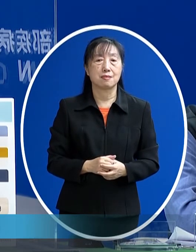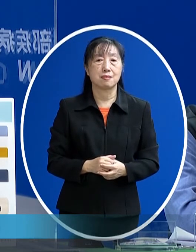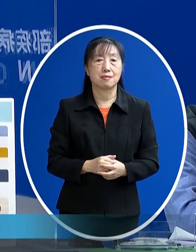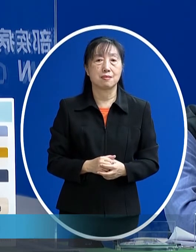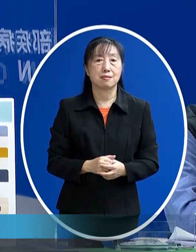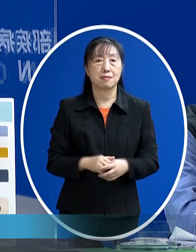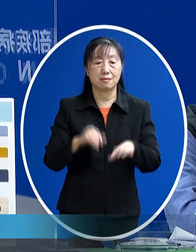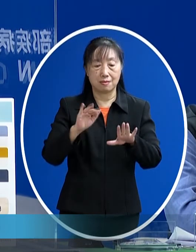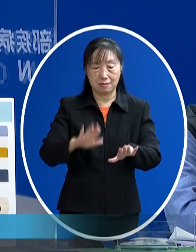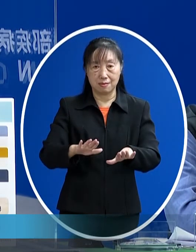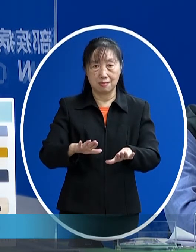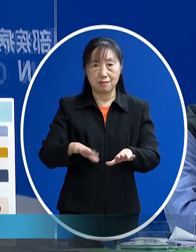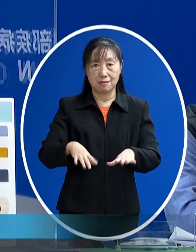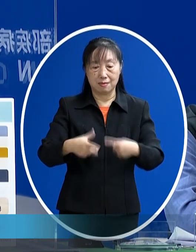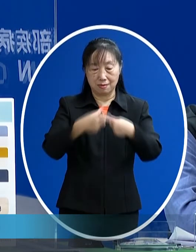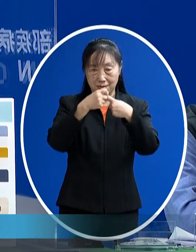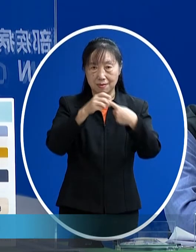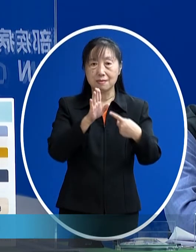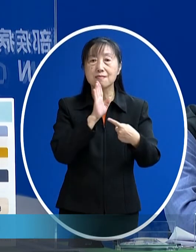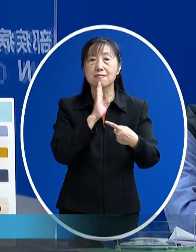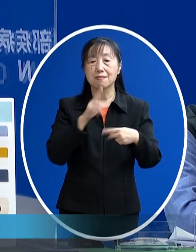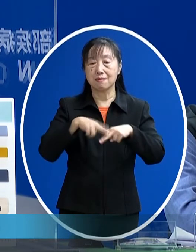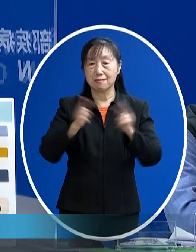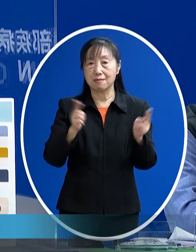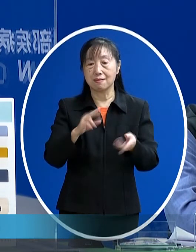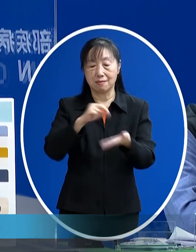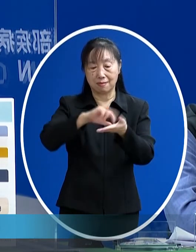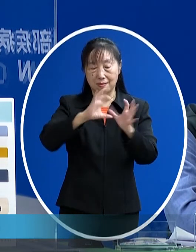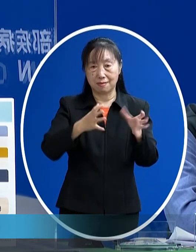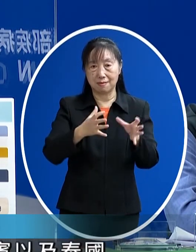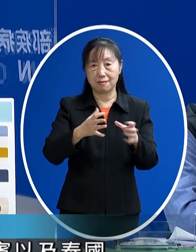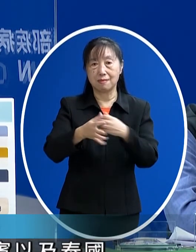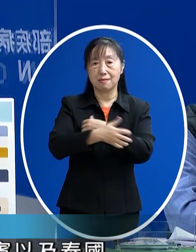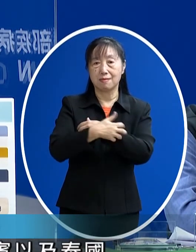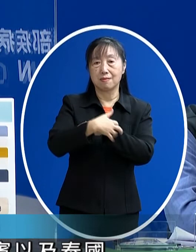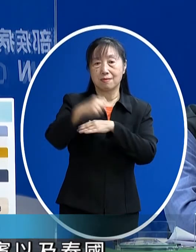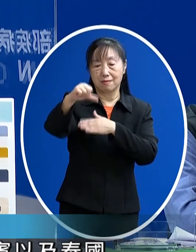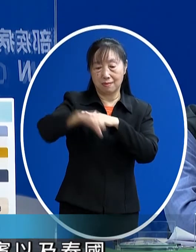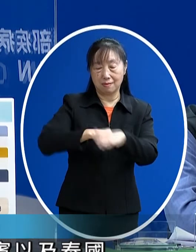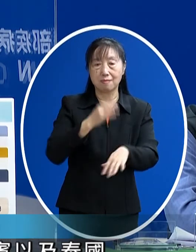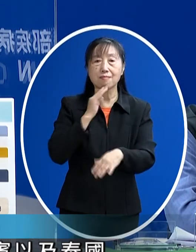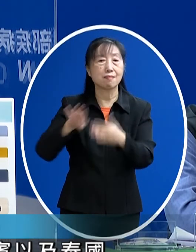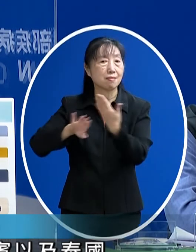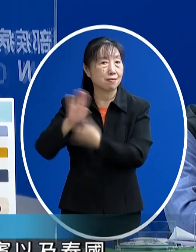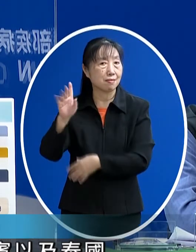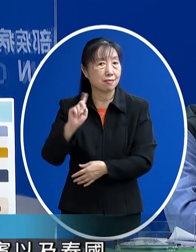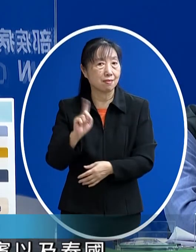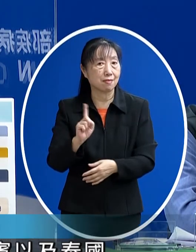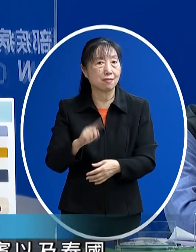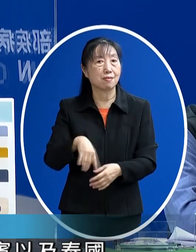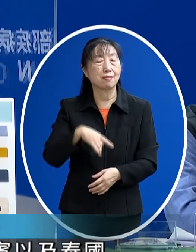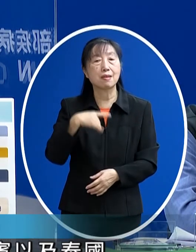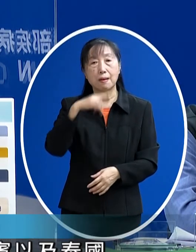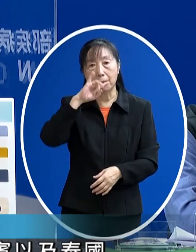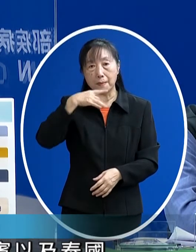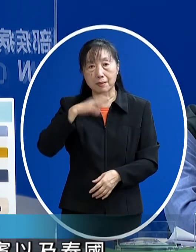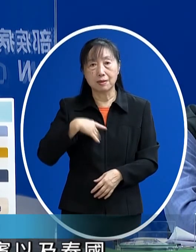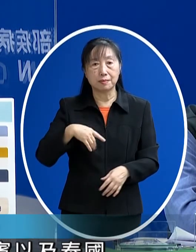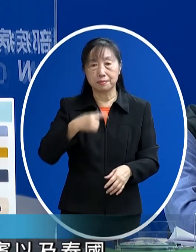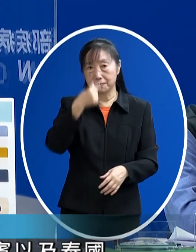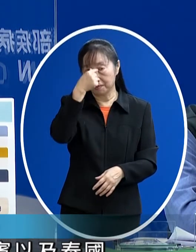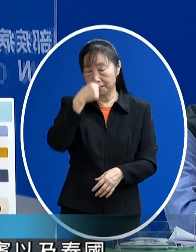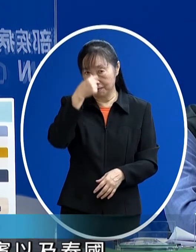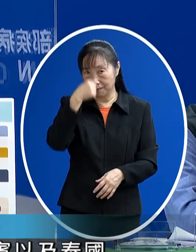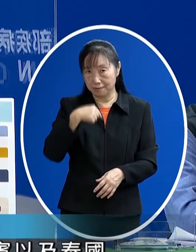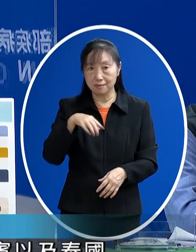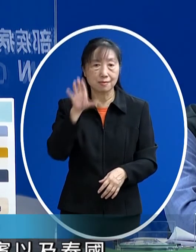次首先第一波大概就是开放我们的印尼，那其他的来源国包含越南、菲律宾以及泰